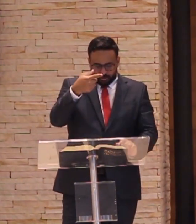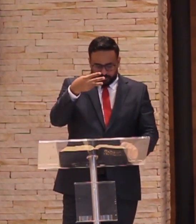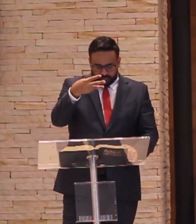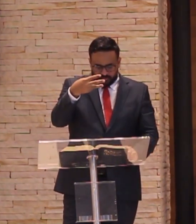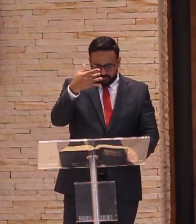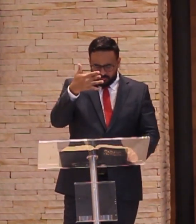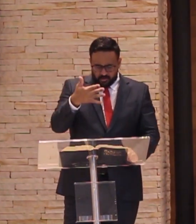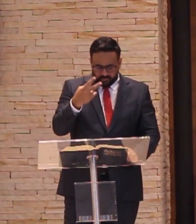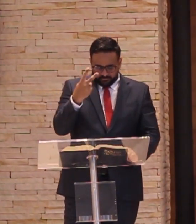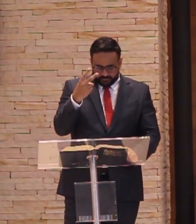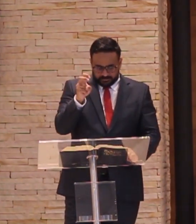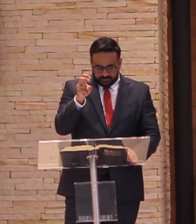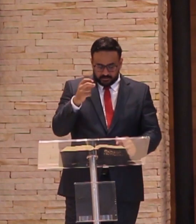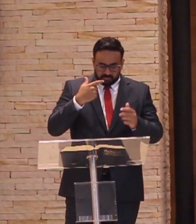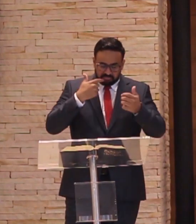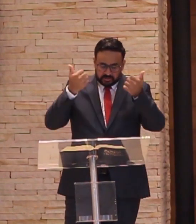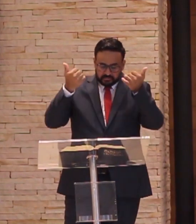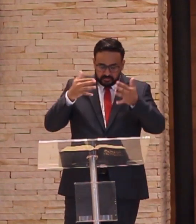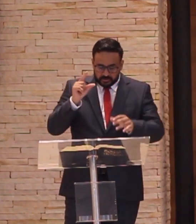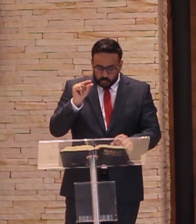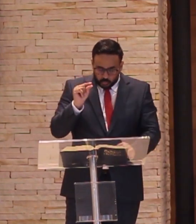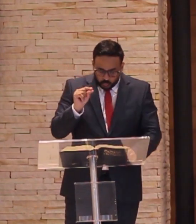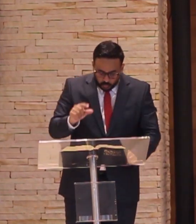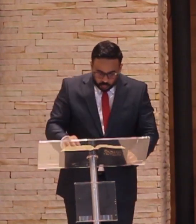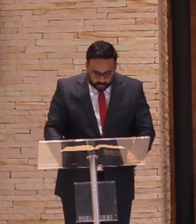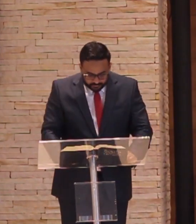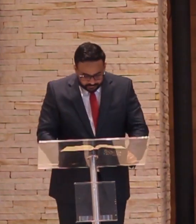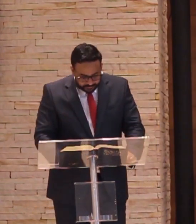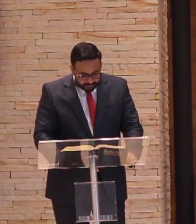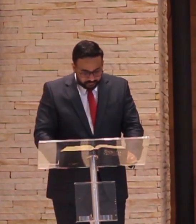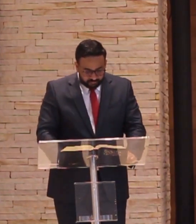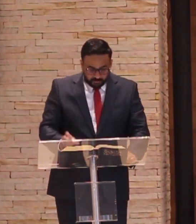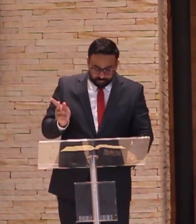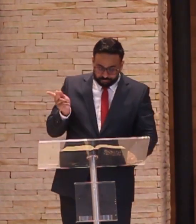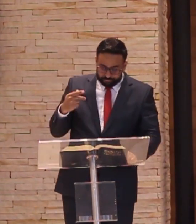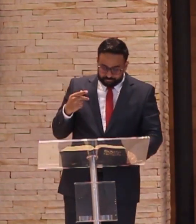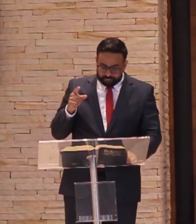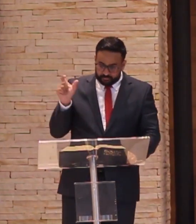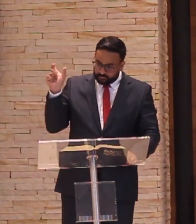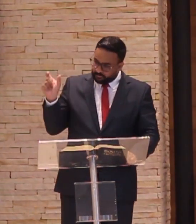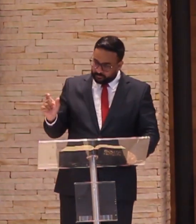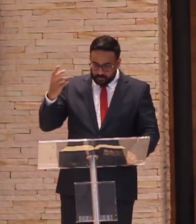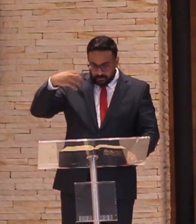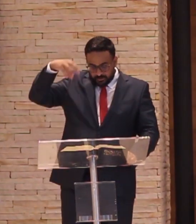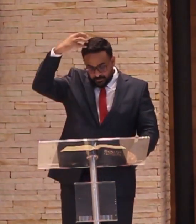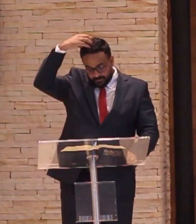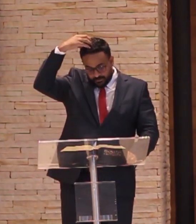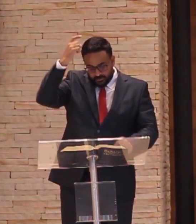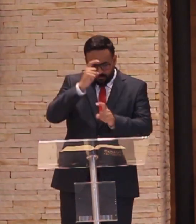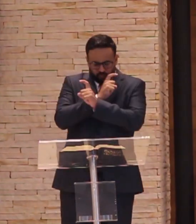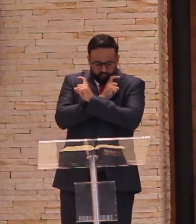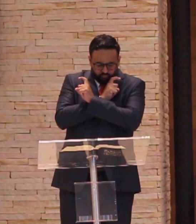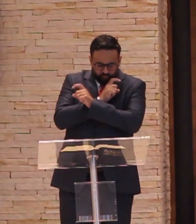Êxodo, capítulo 2, verso 23 em diante. Olha só o que diz.